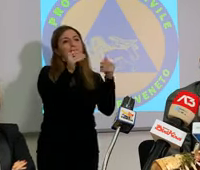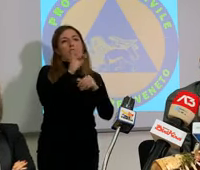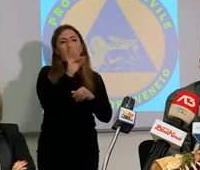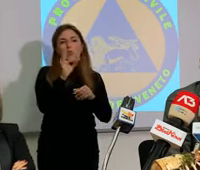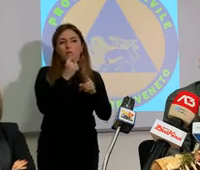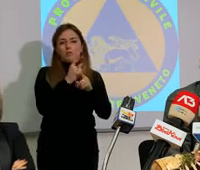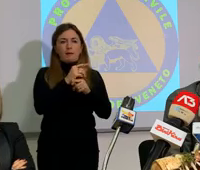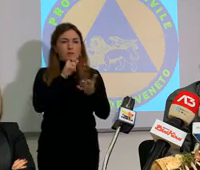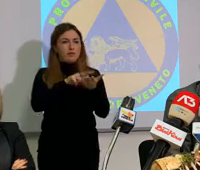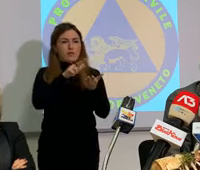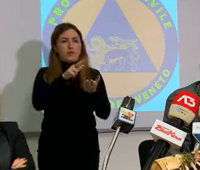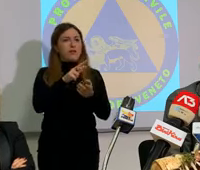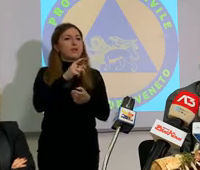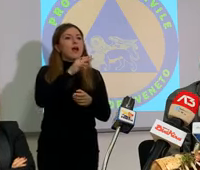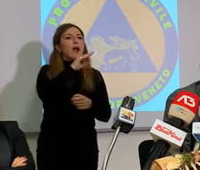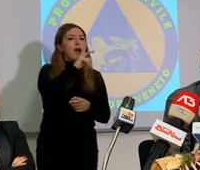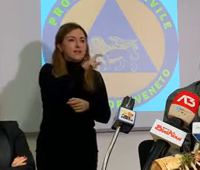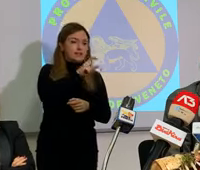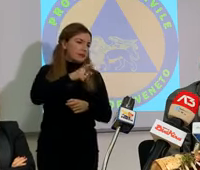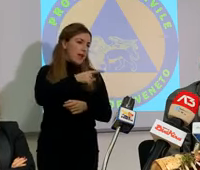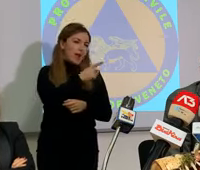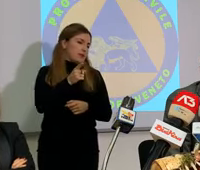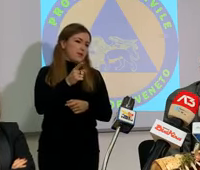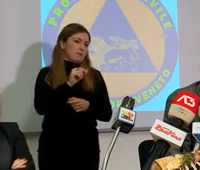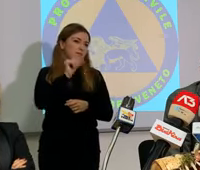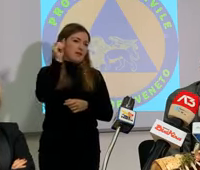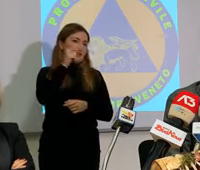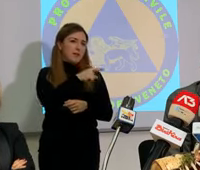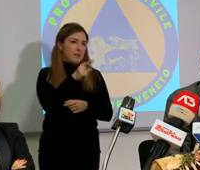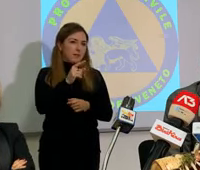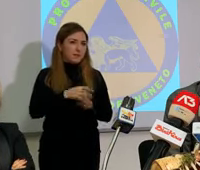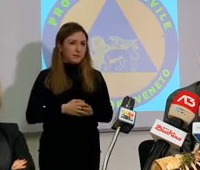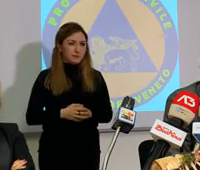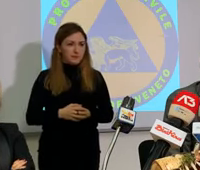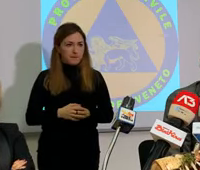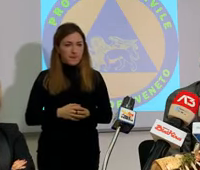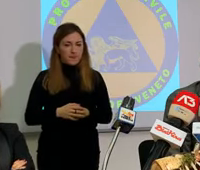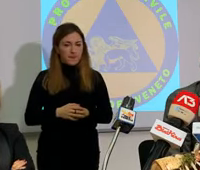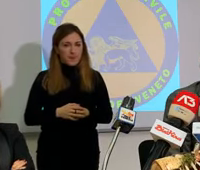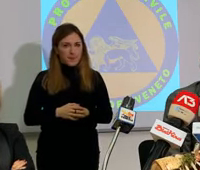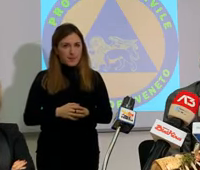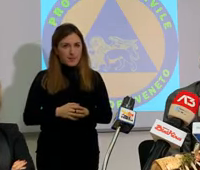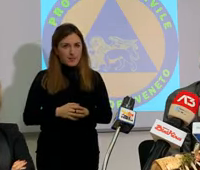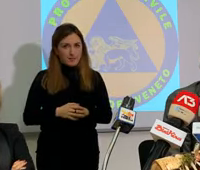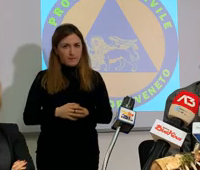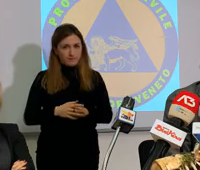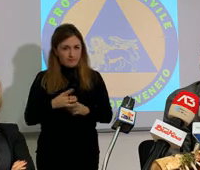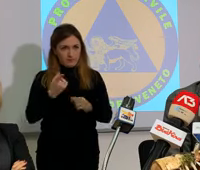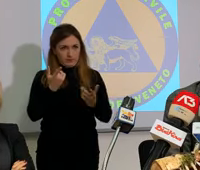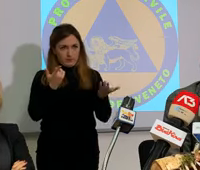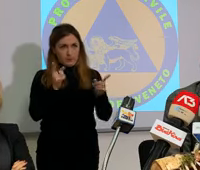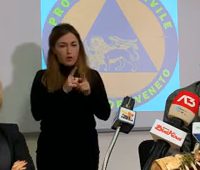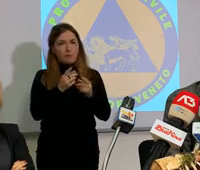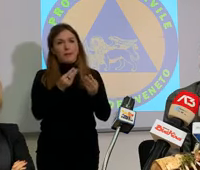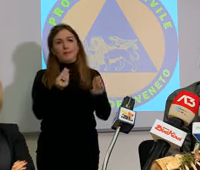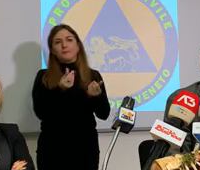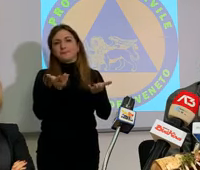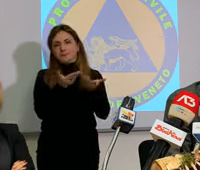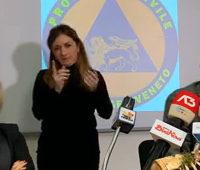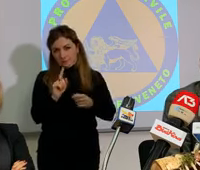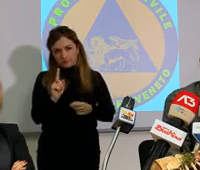pensate ai nostri anziani a tutta questa gente come vedete che non è una questione da poco è perché